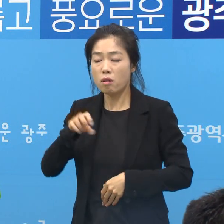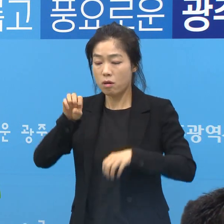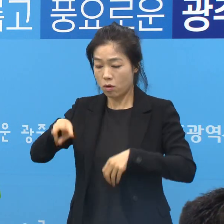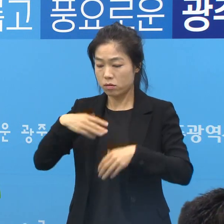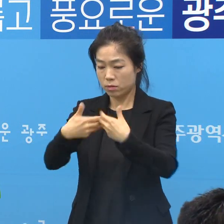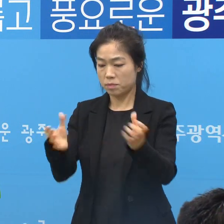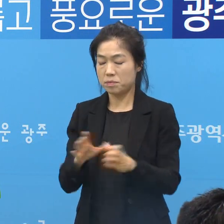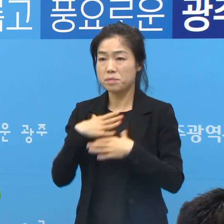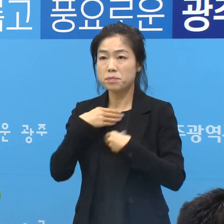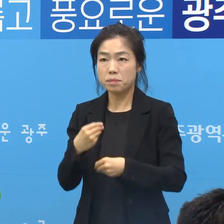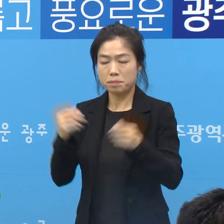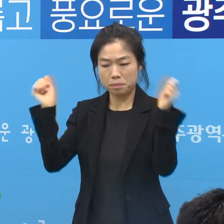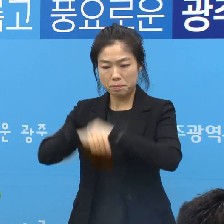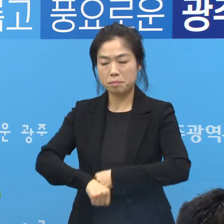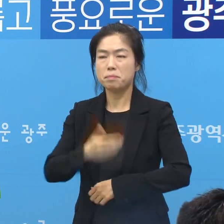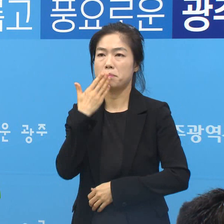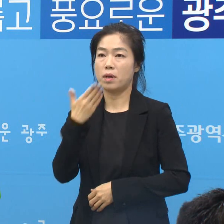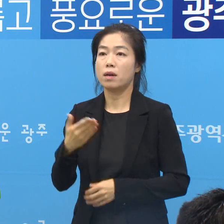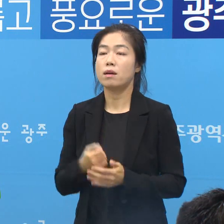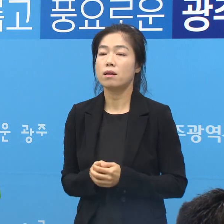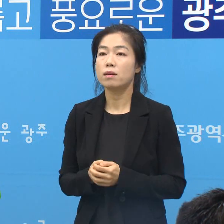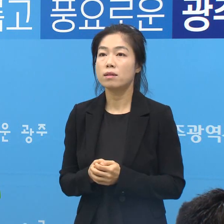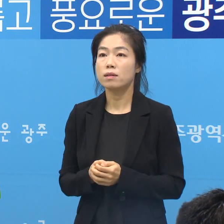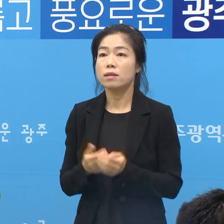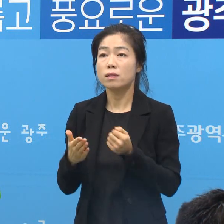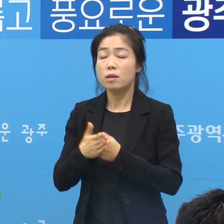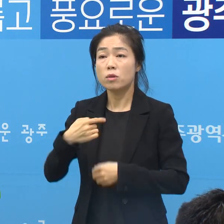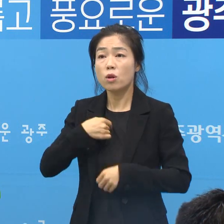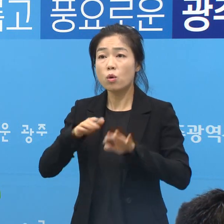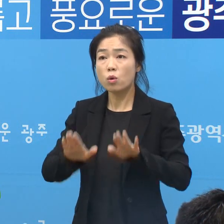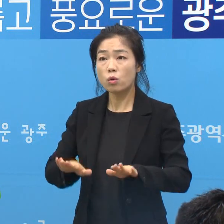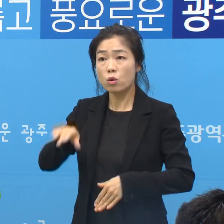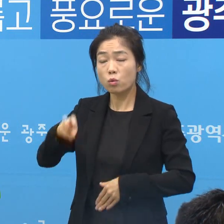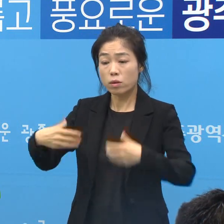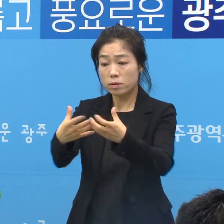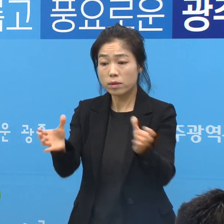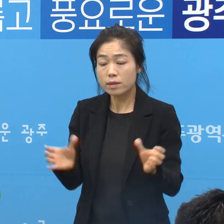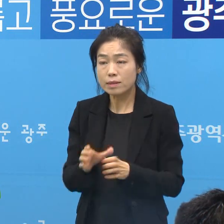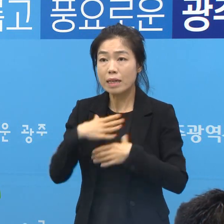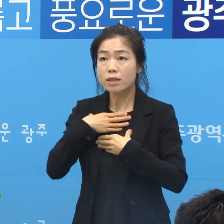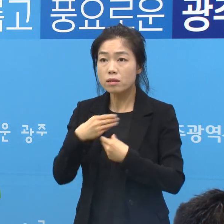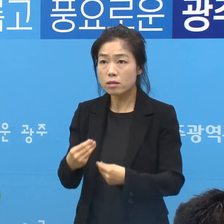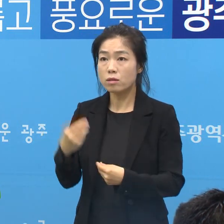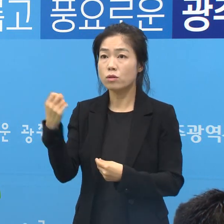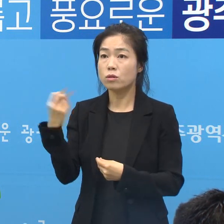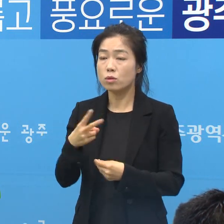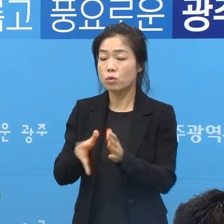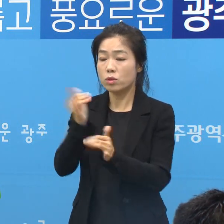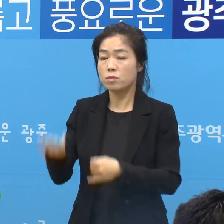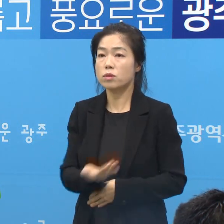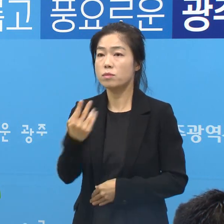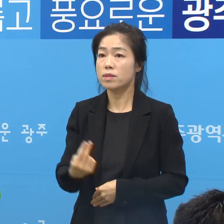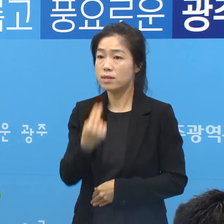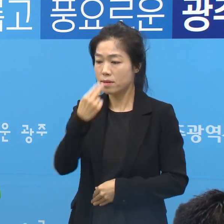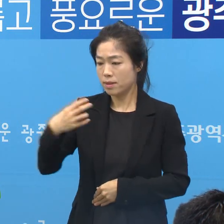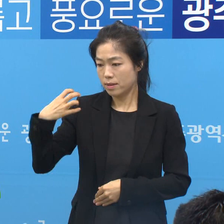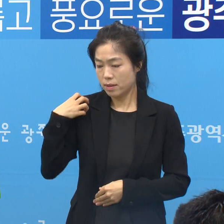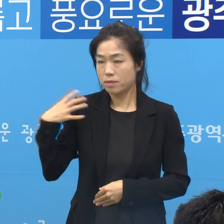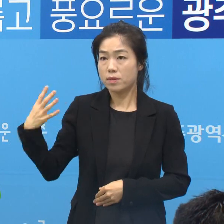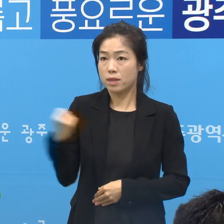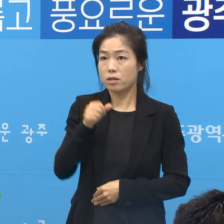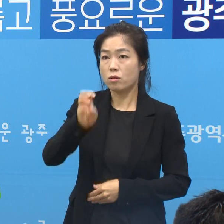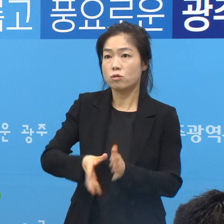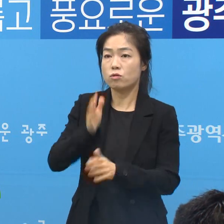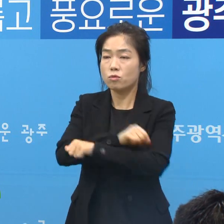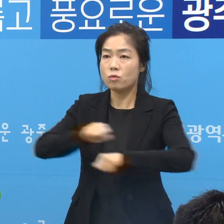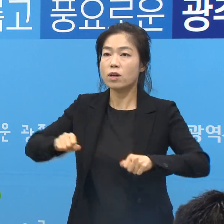안전을 무너뜨릴 수 있습니다. 저는 오늘 광주 공동체의 안전과 시민의 생명을 책임지고 있는